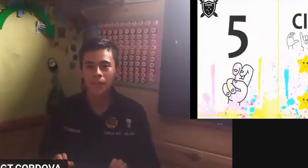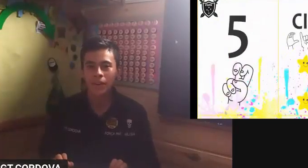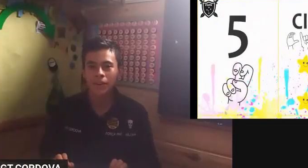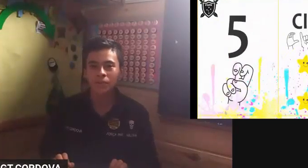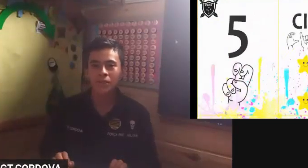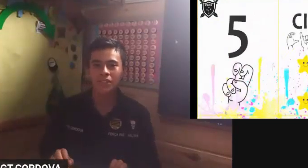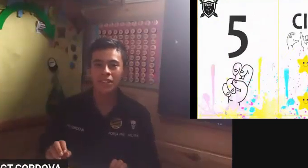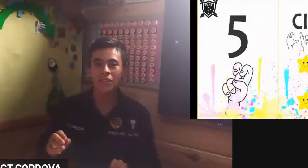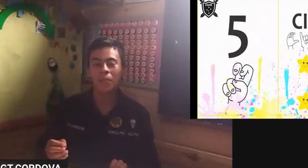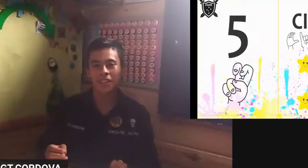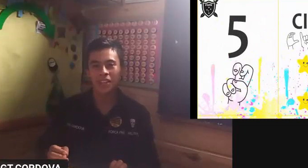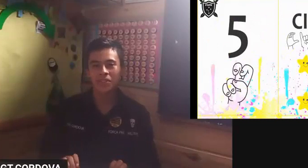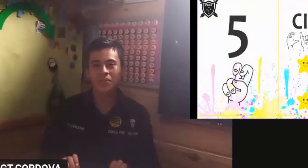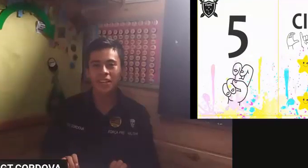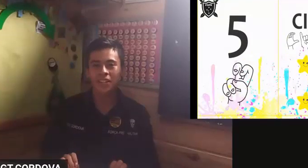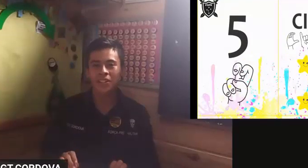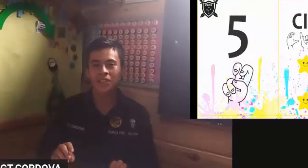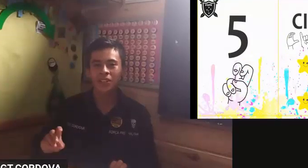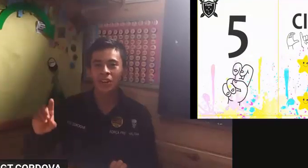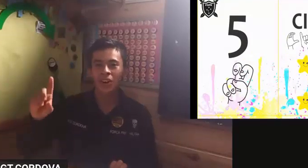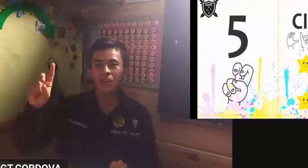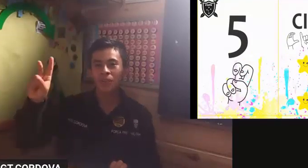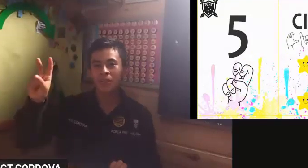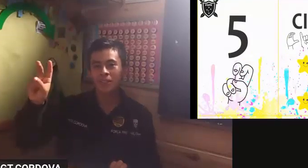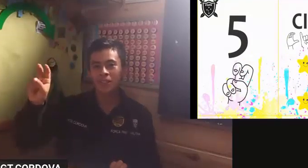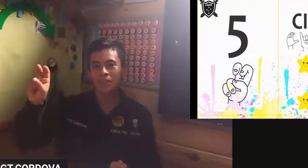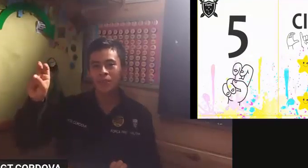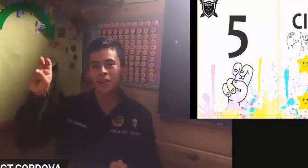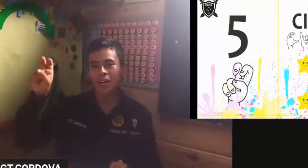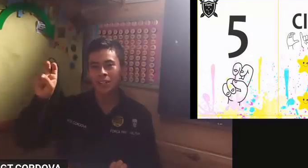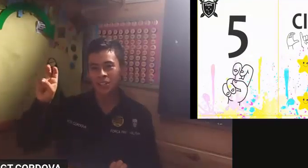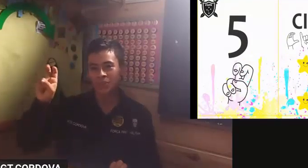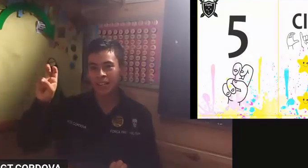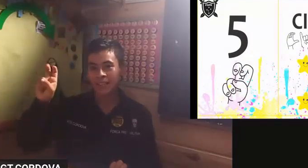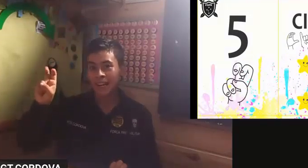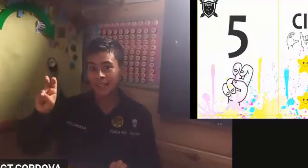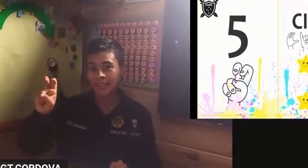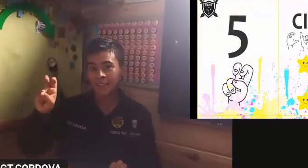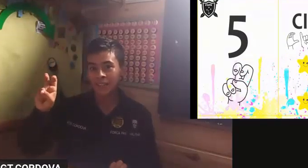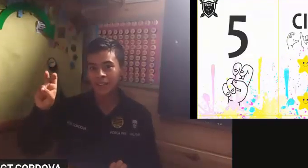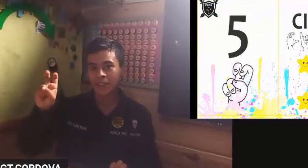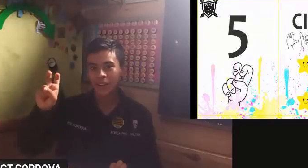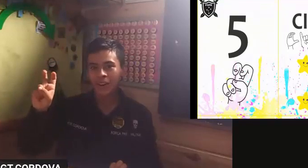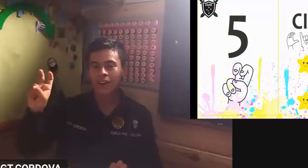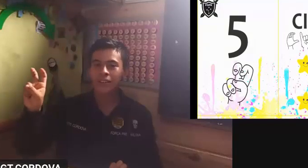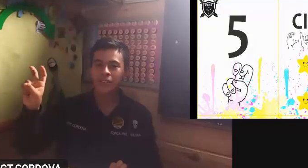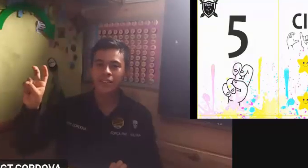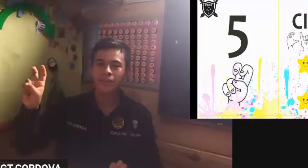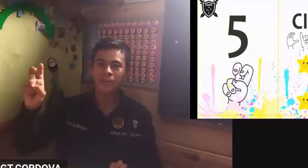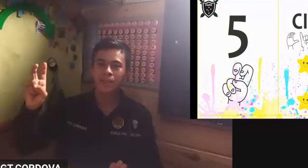Vixe. O número 5 é um pouquinho diferente. Ó, o número 5 a gente faz assim. Ó, não sei se você vai ver,